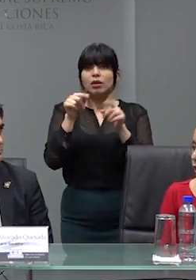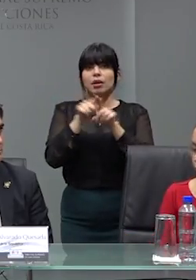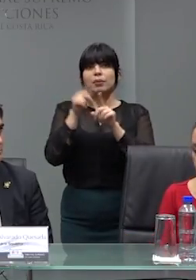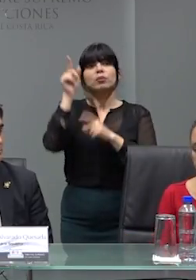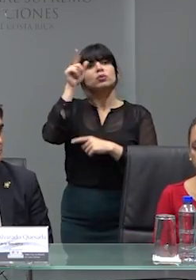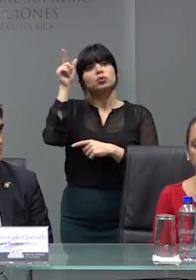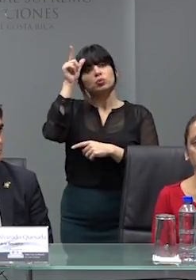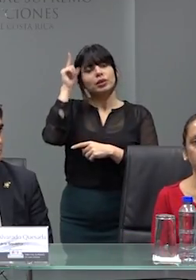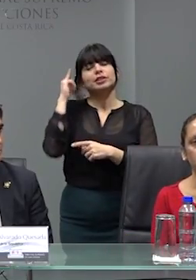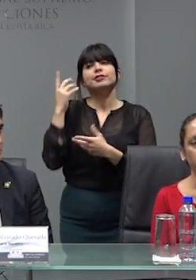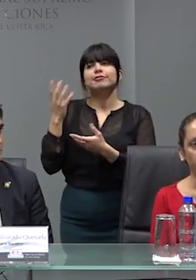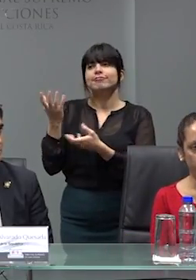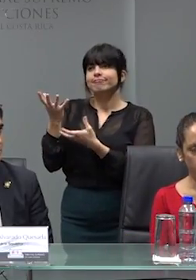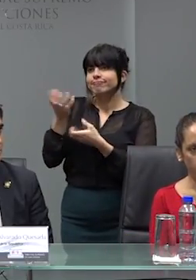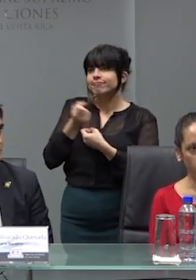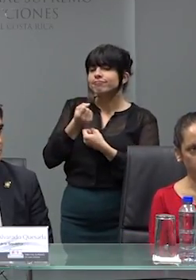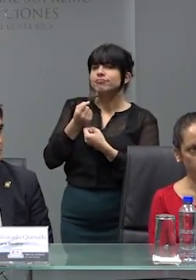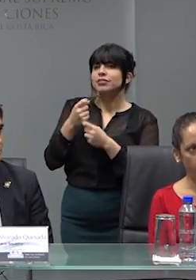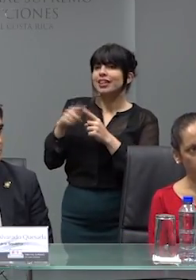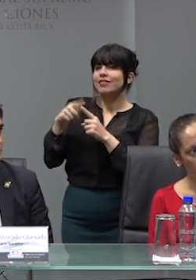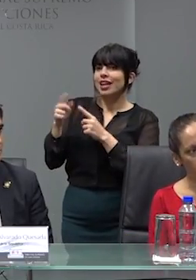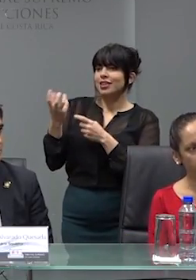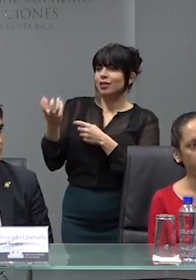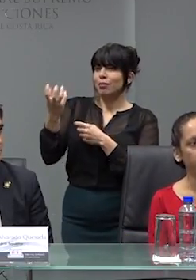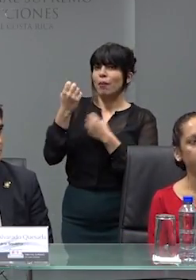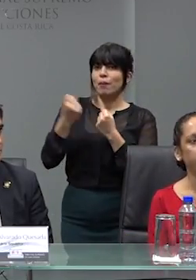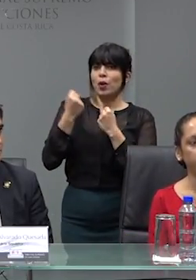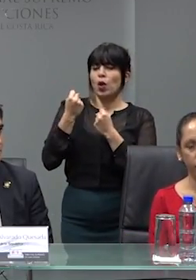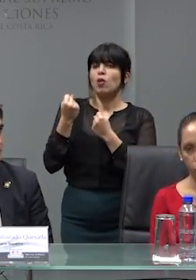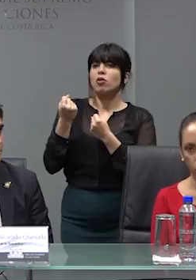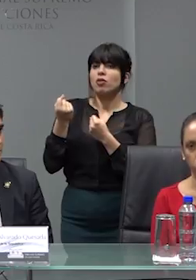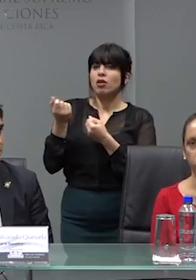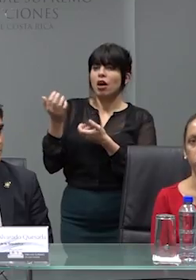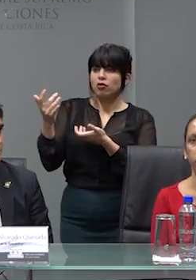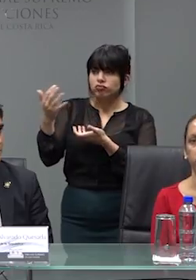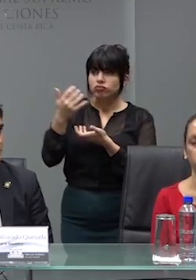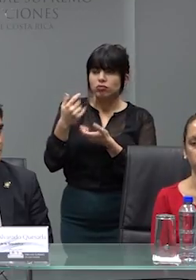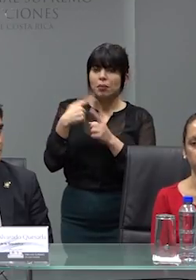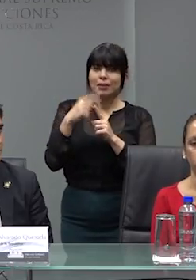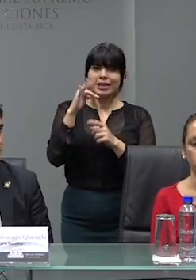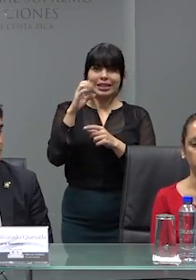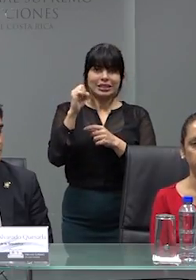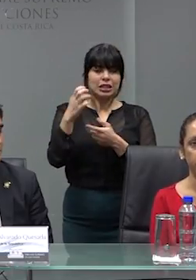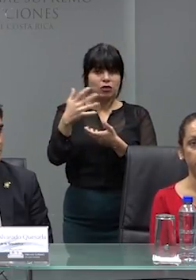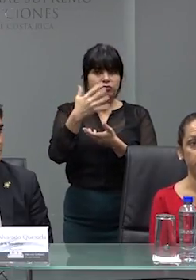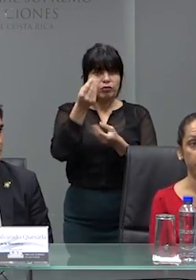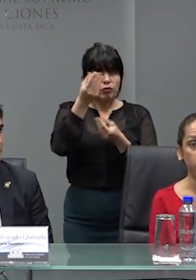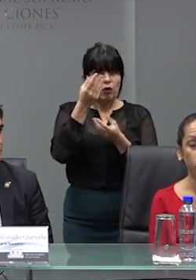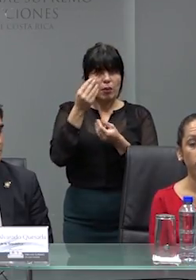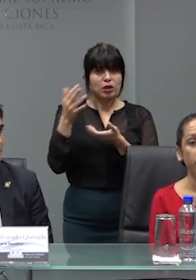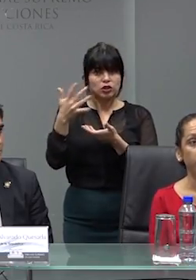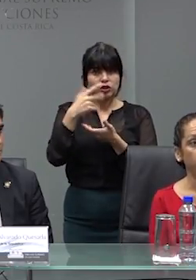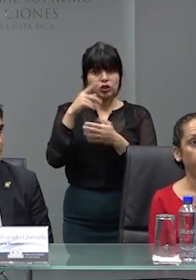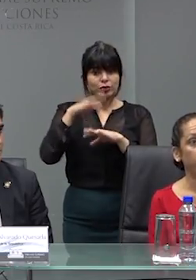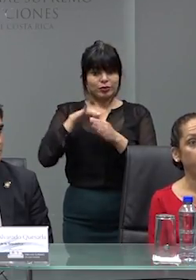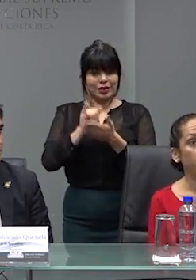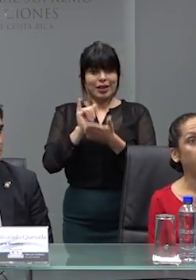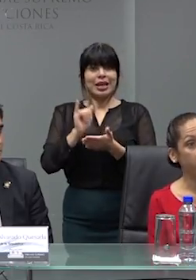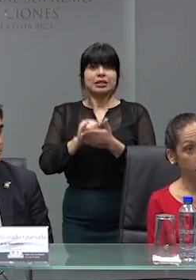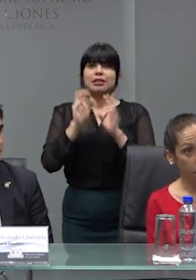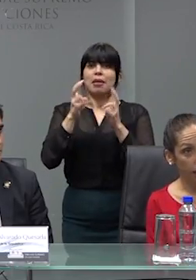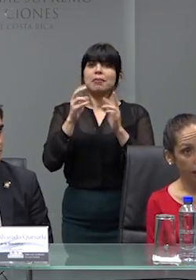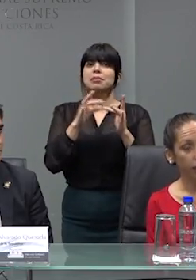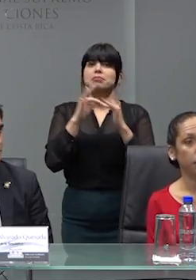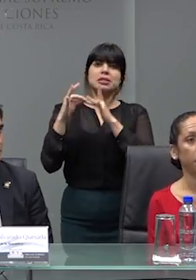supuesto de los diferentes poderes de la República y del Tribunal Supremo de Elecciones. Entonces, en ese sentido, ese fue el